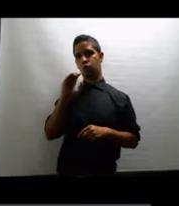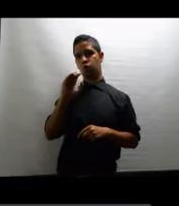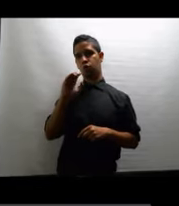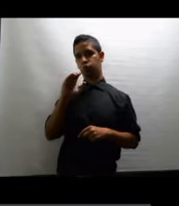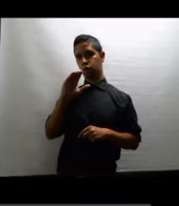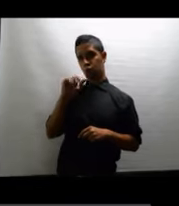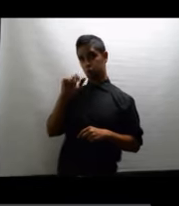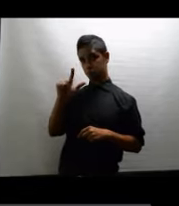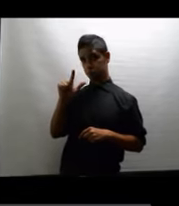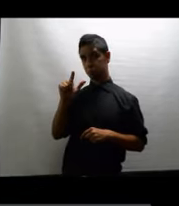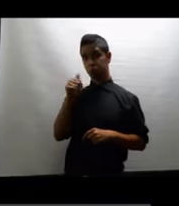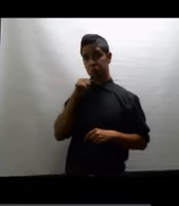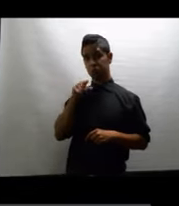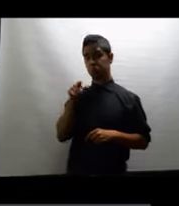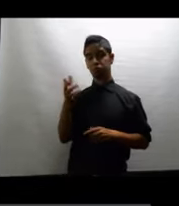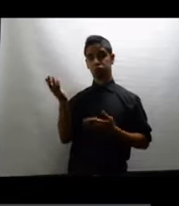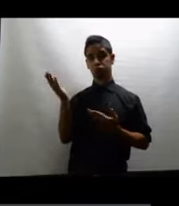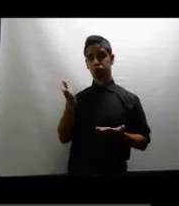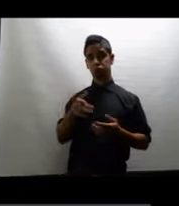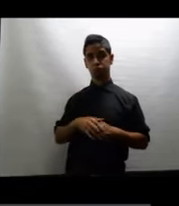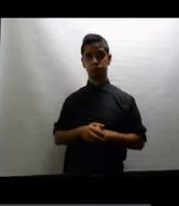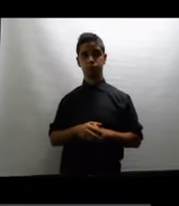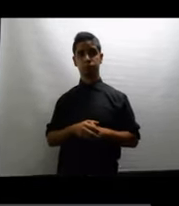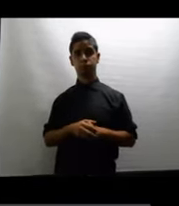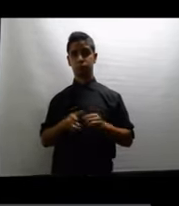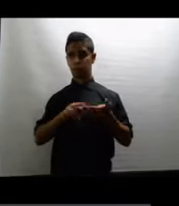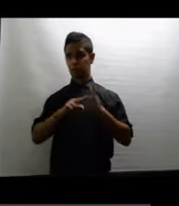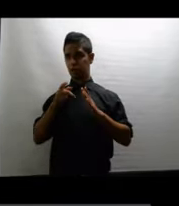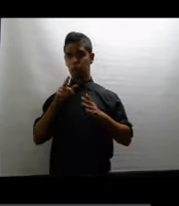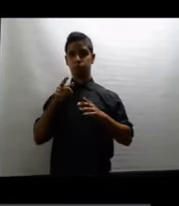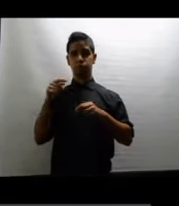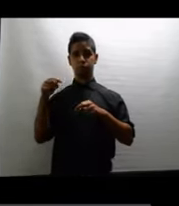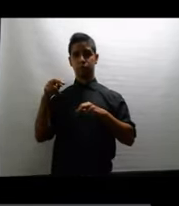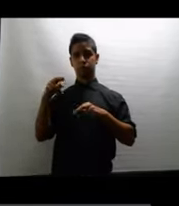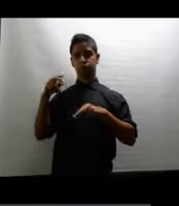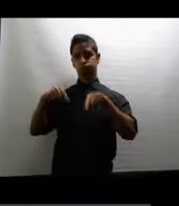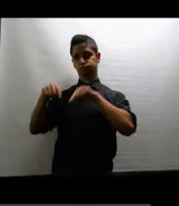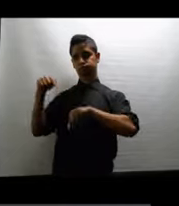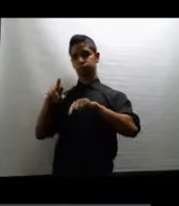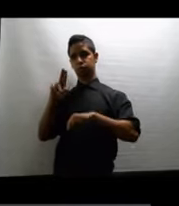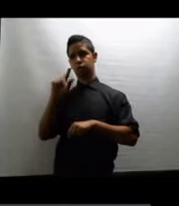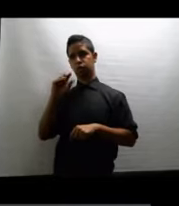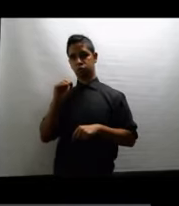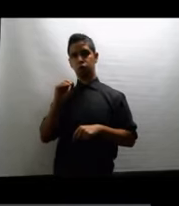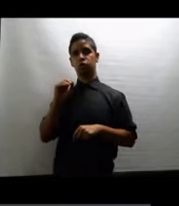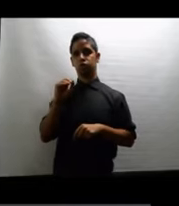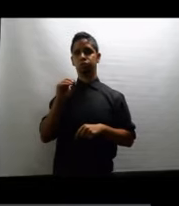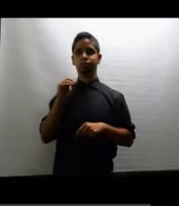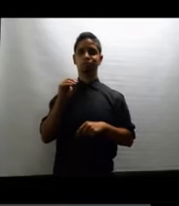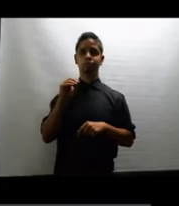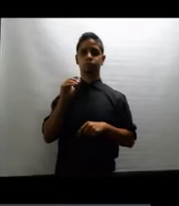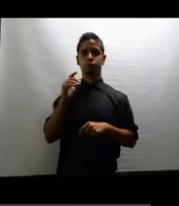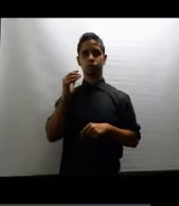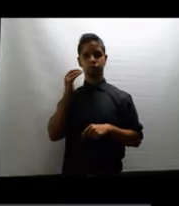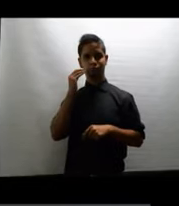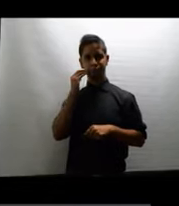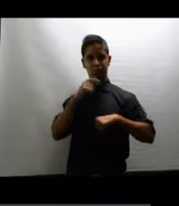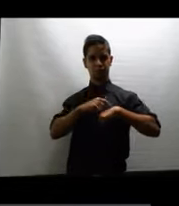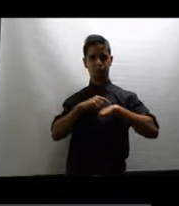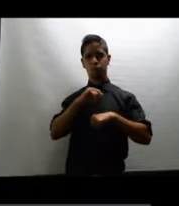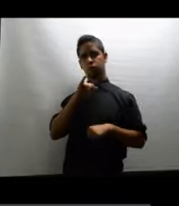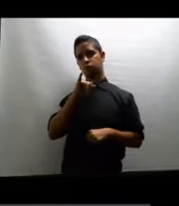Esa va a ser la que vamos a hacer retro, en términos de lo que fue la carrera de Yvonne Cole en Puerto Rico antes de